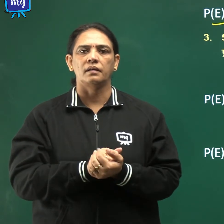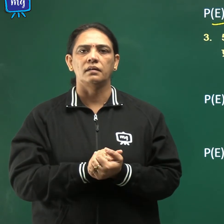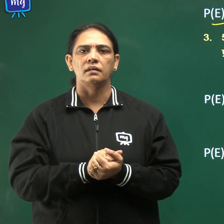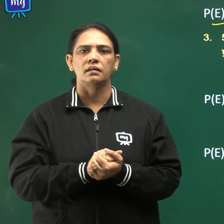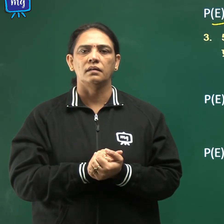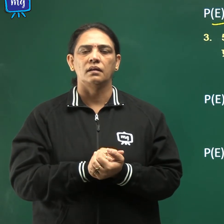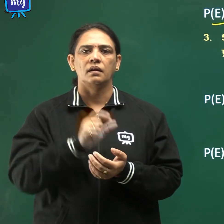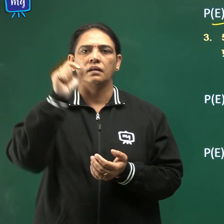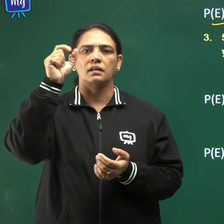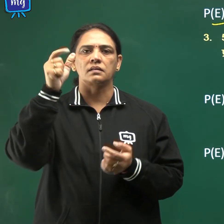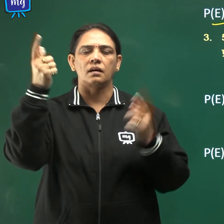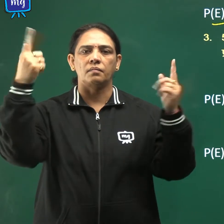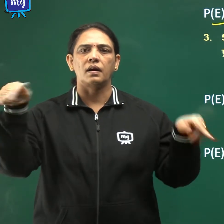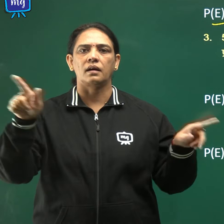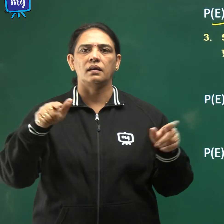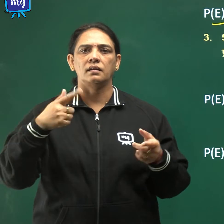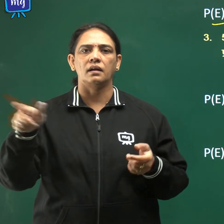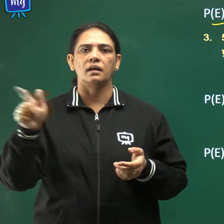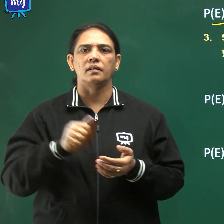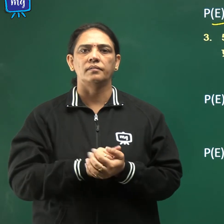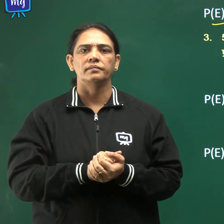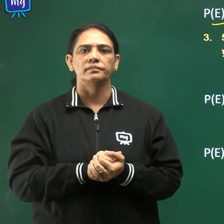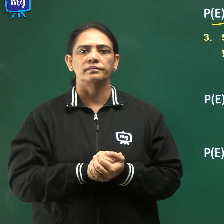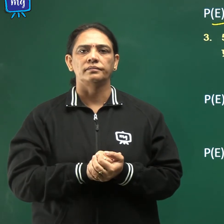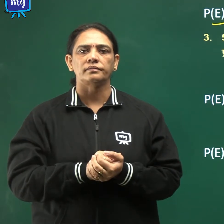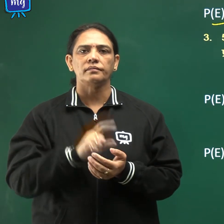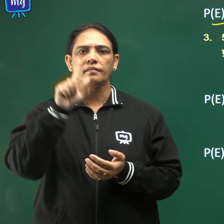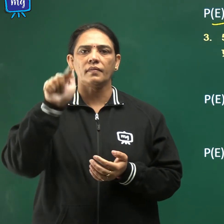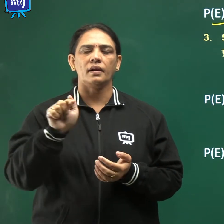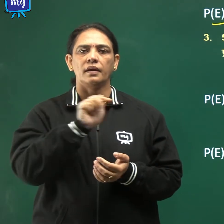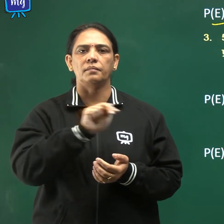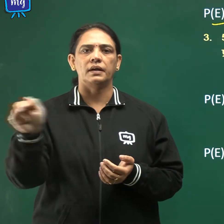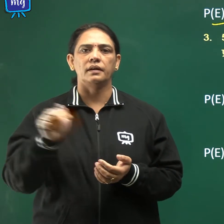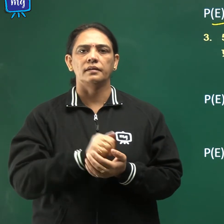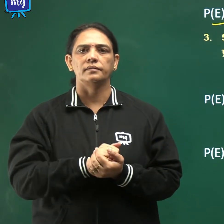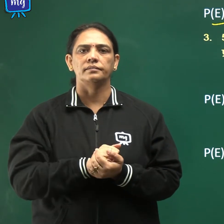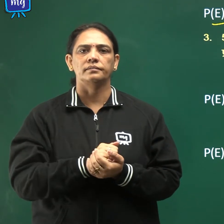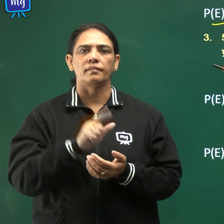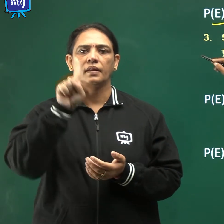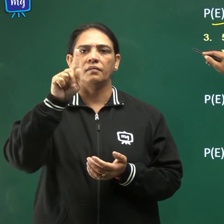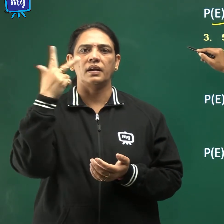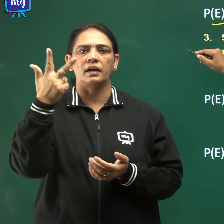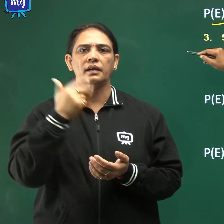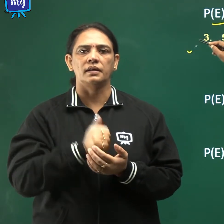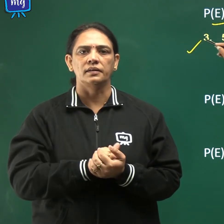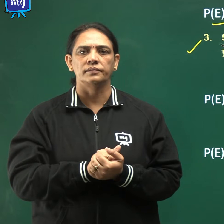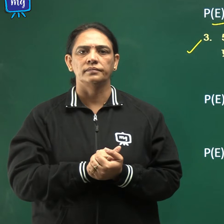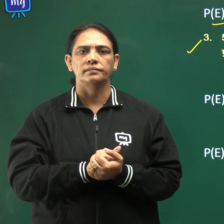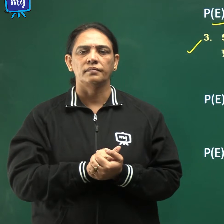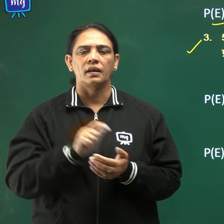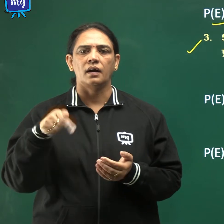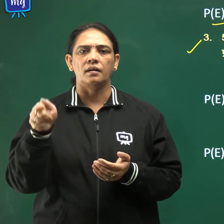दास का भाग लेंगे कि एक बटे 118 कि